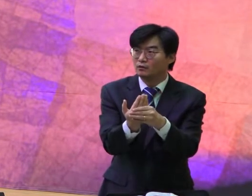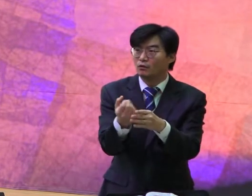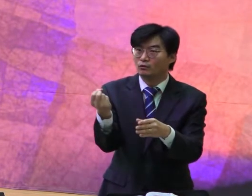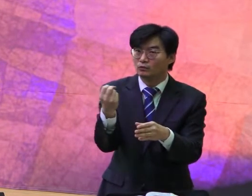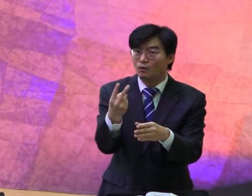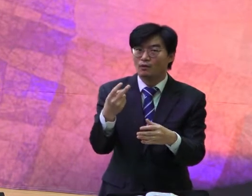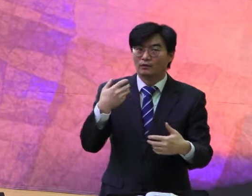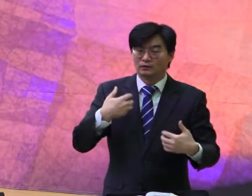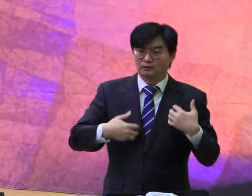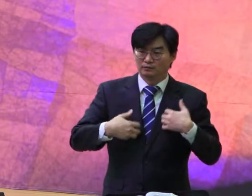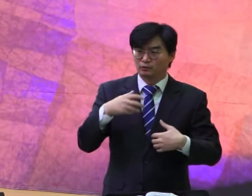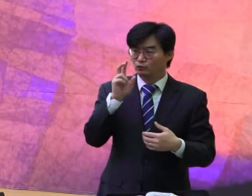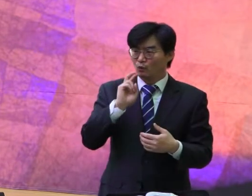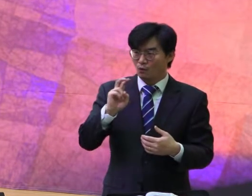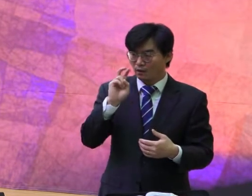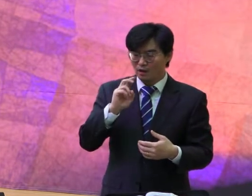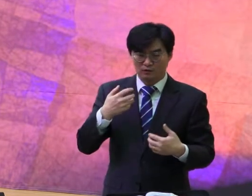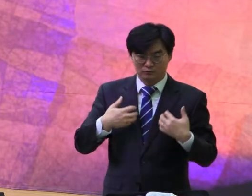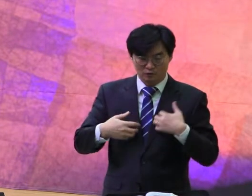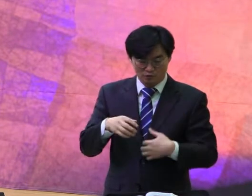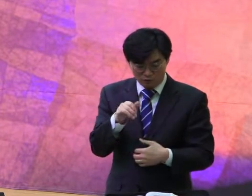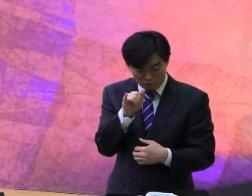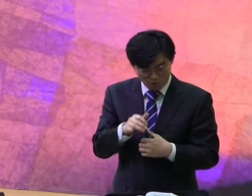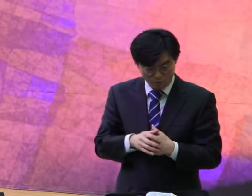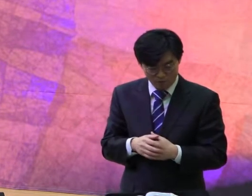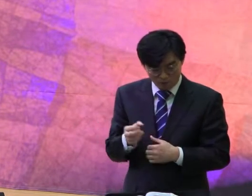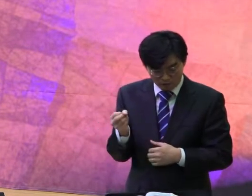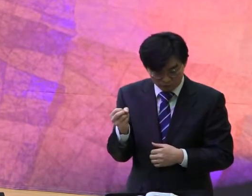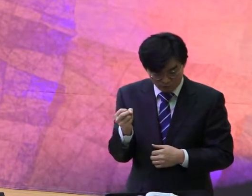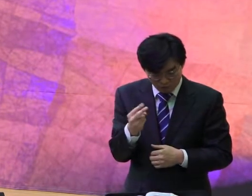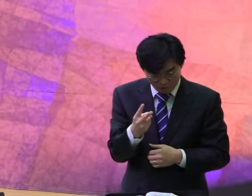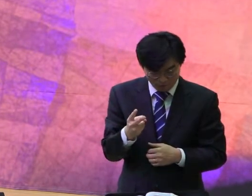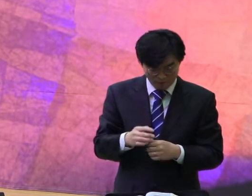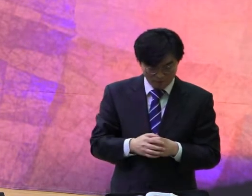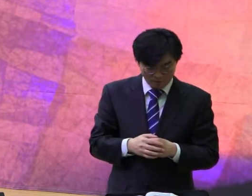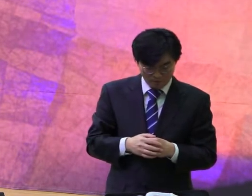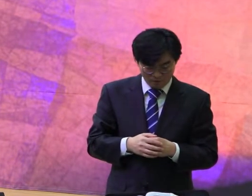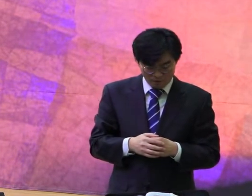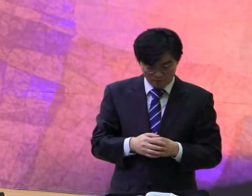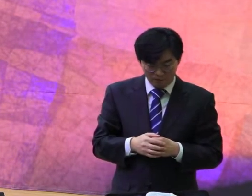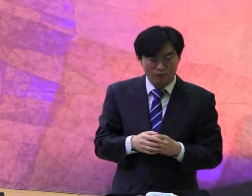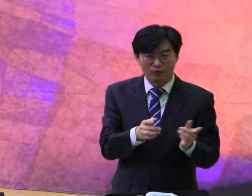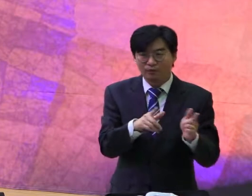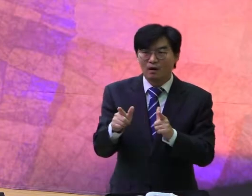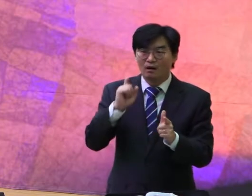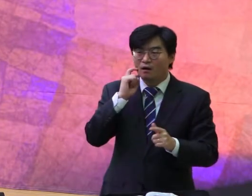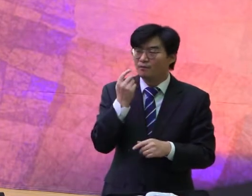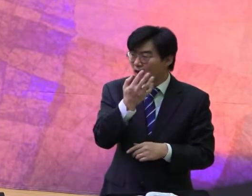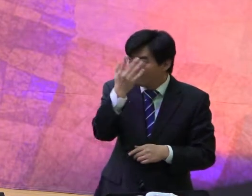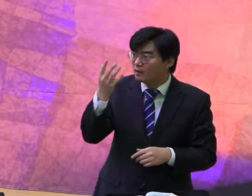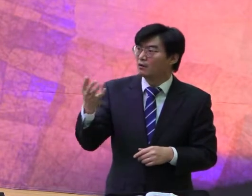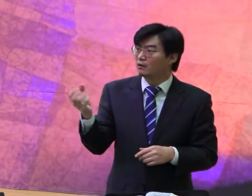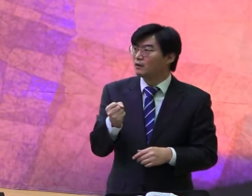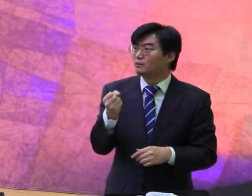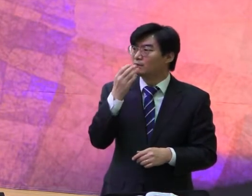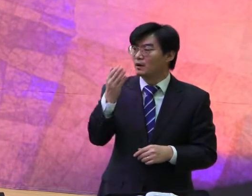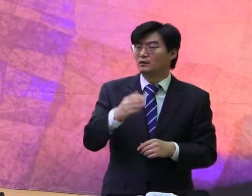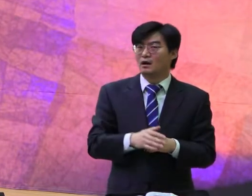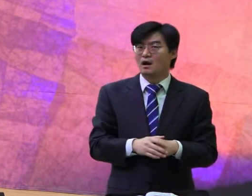즐거워하며 레바논의 영광과 갈멜과 사론의 아름다움을 얻을 것이라. 그것들이 여호와의